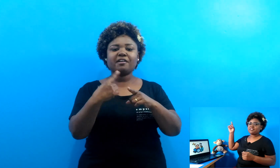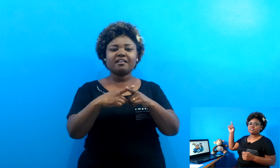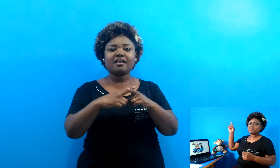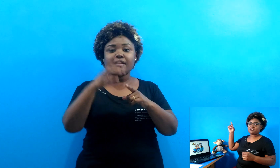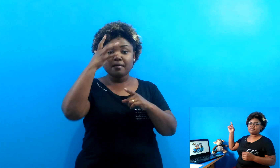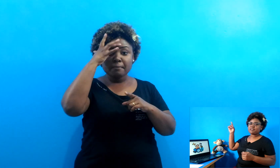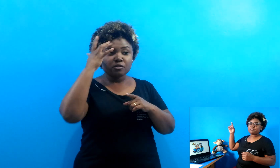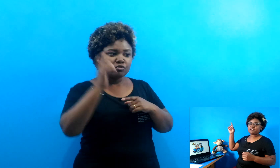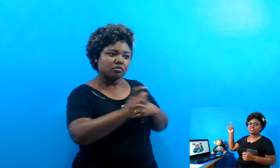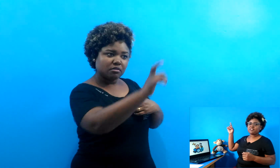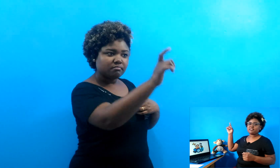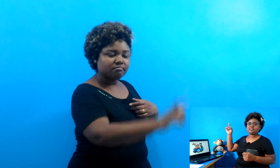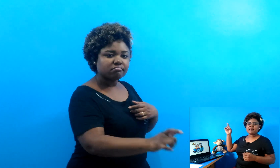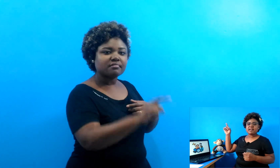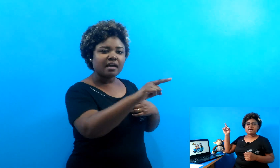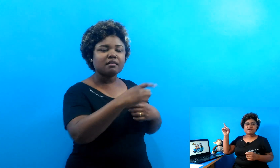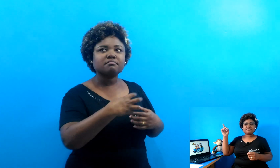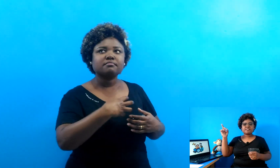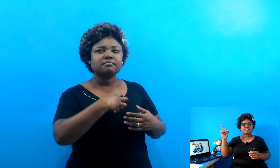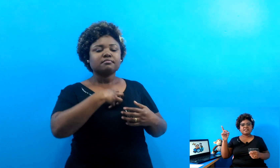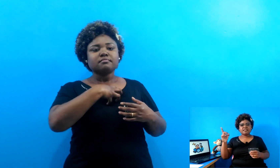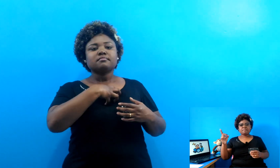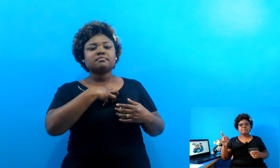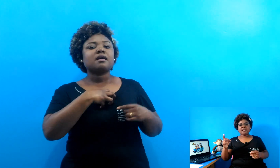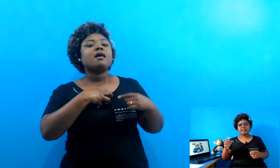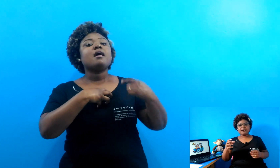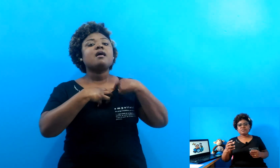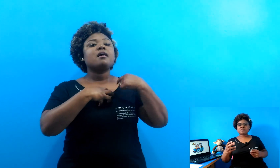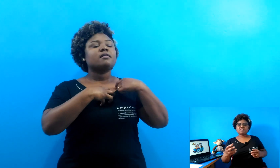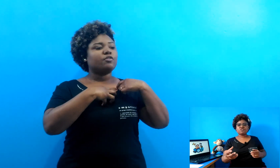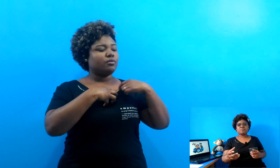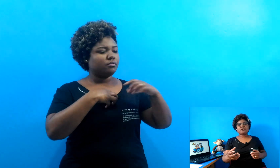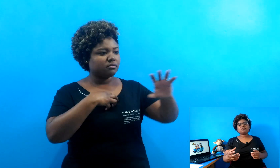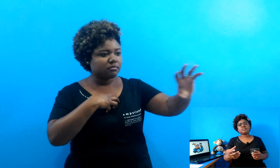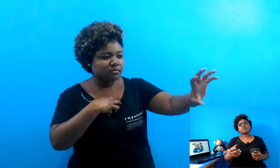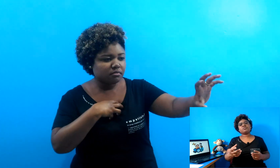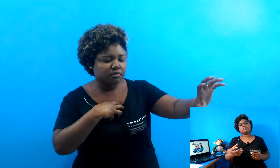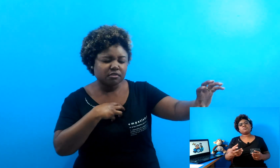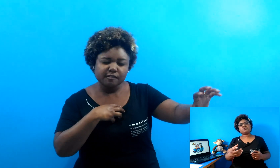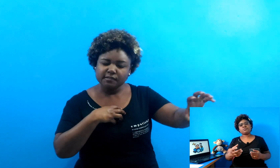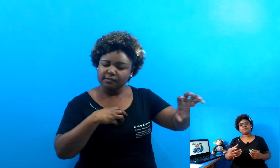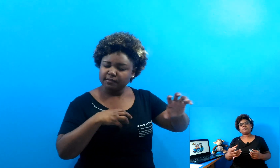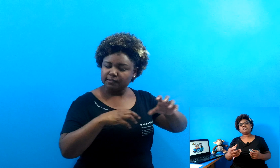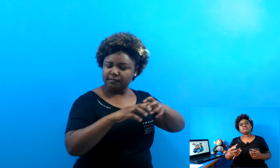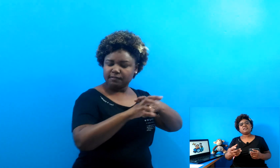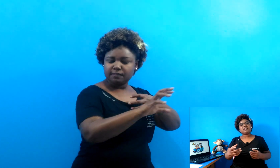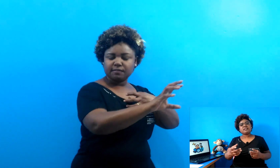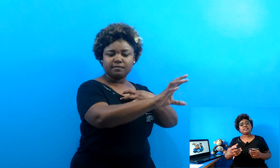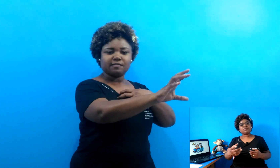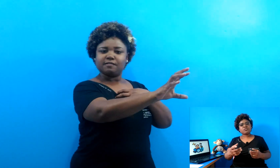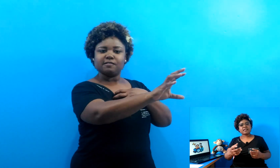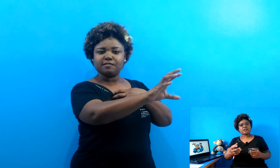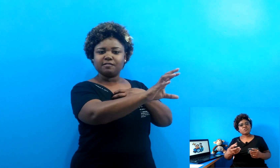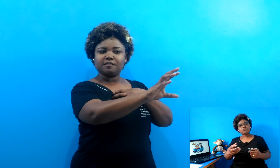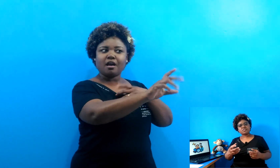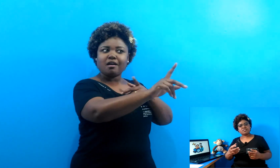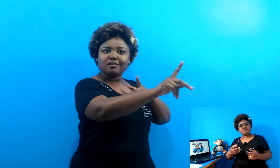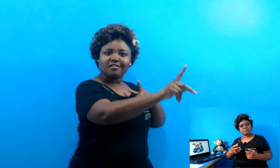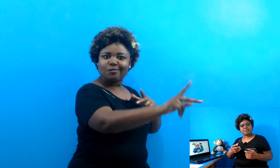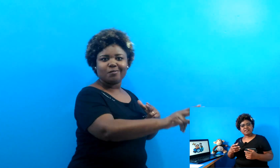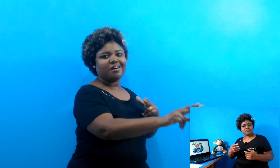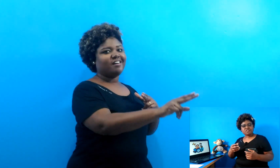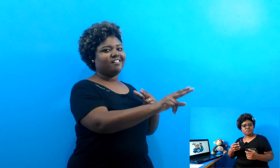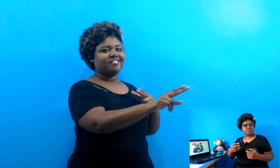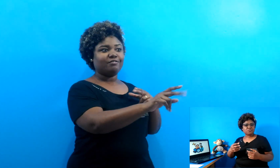Viu aqui o sinal da empatia? É você pegar o sentimento da outra pessoa e trocar com o